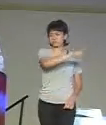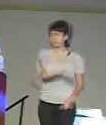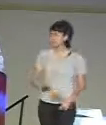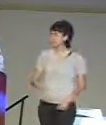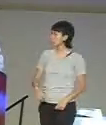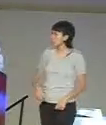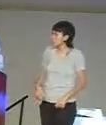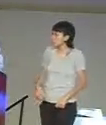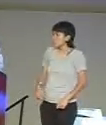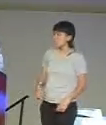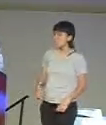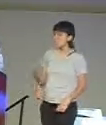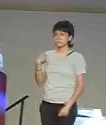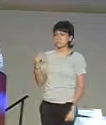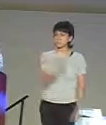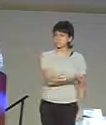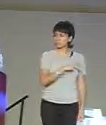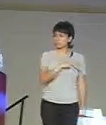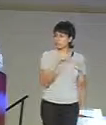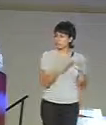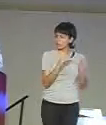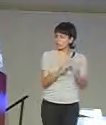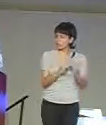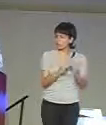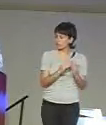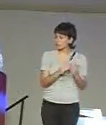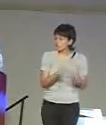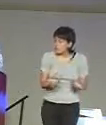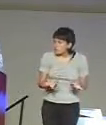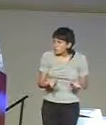¿Y quién carajo le dio un título de médico a este?